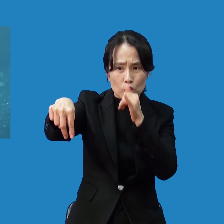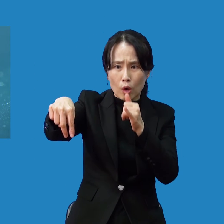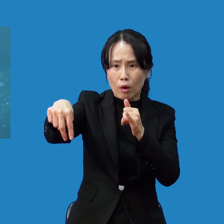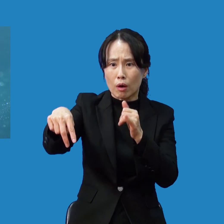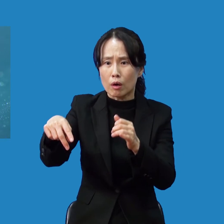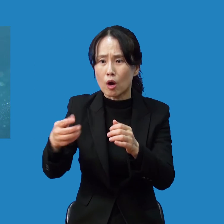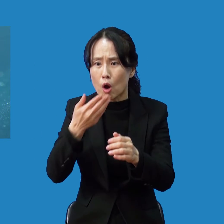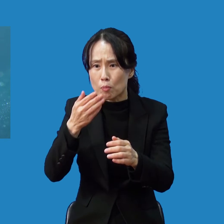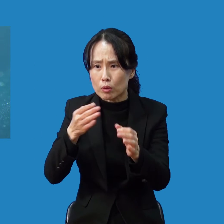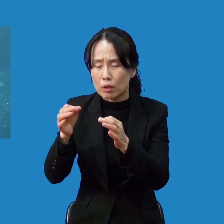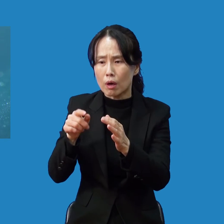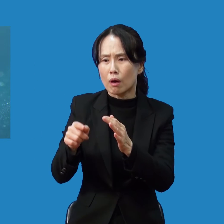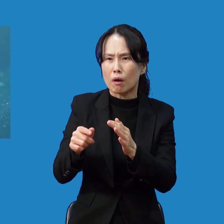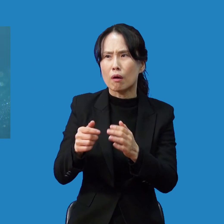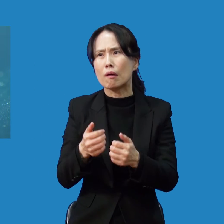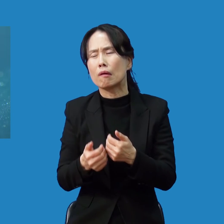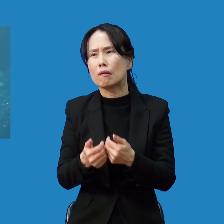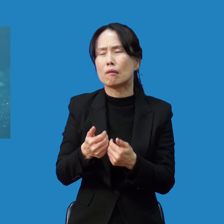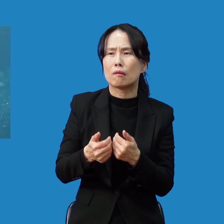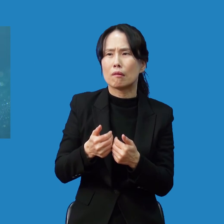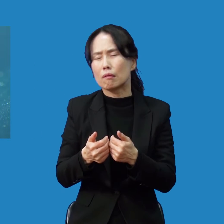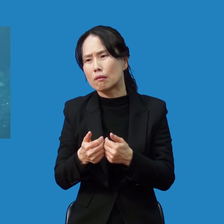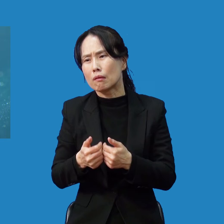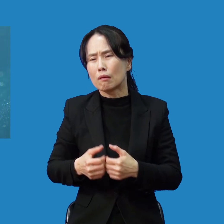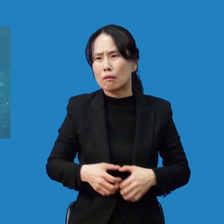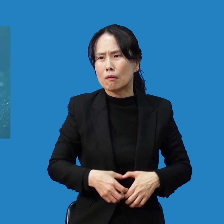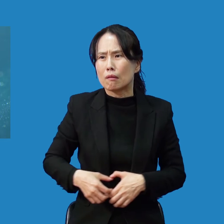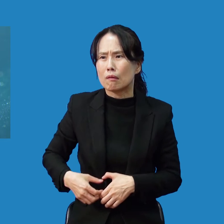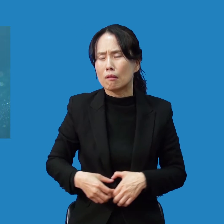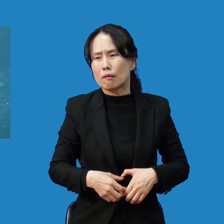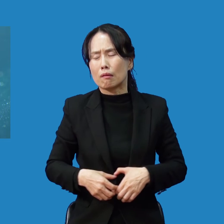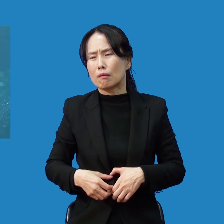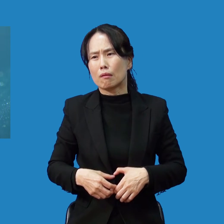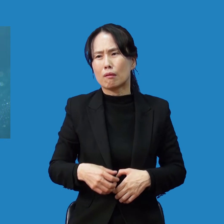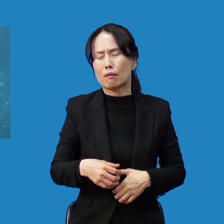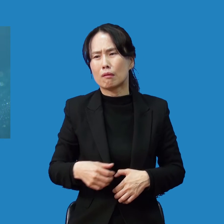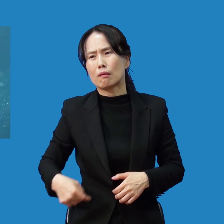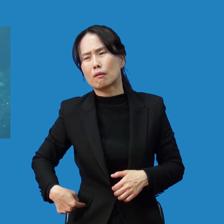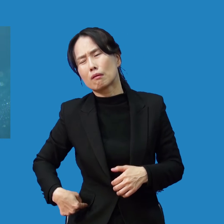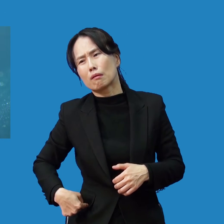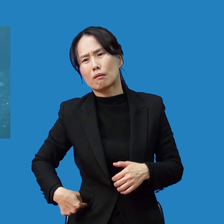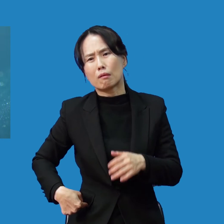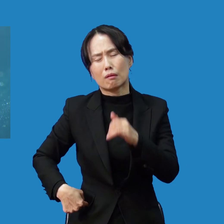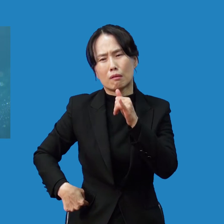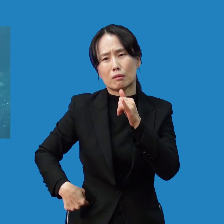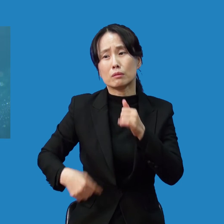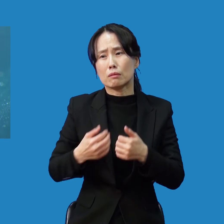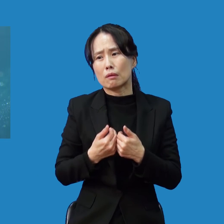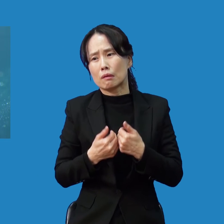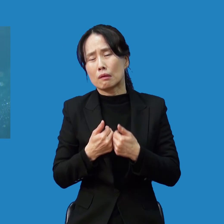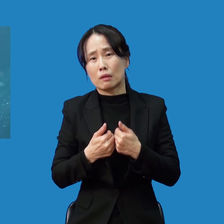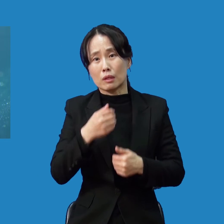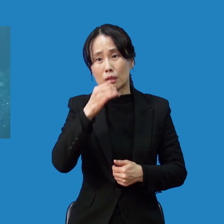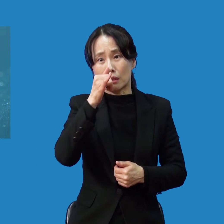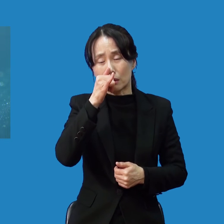생각하고 좀 힘들게 생각하고 뭔가 깨름칙하게 생각하는 사람이 있다면